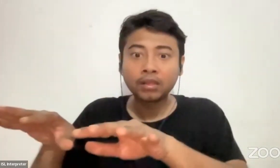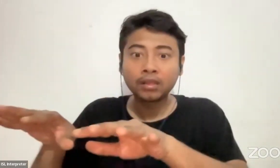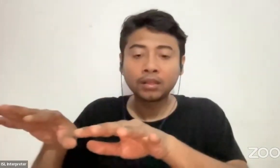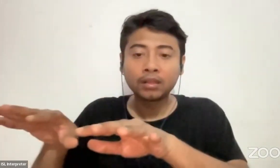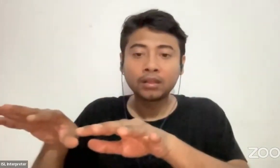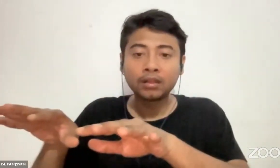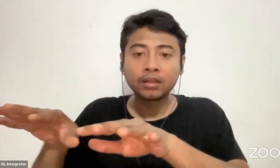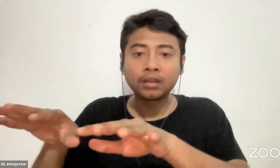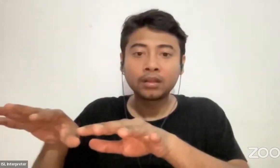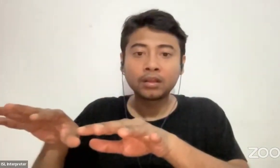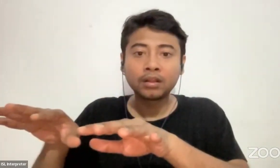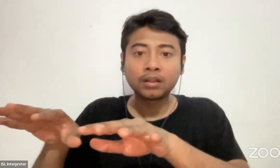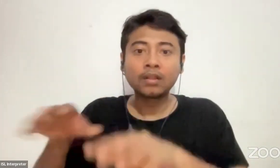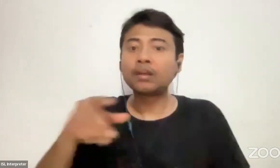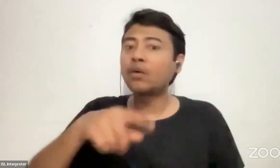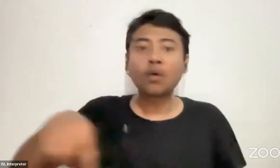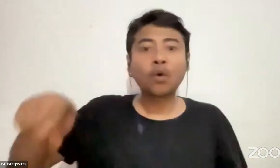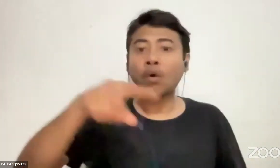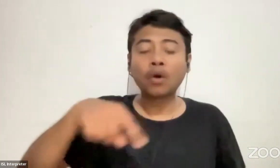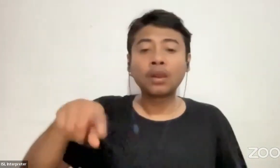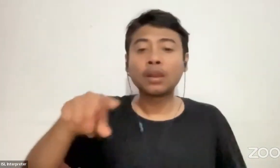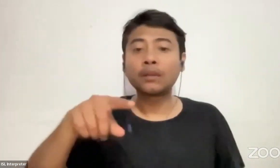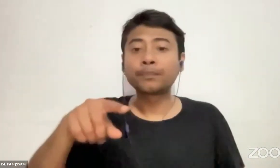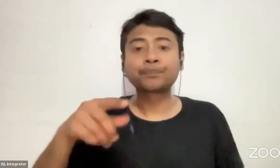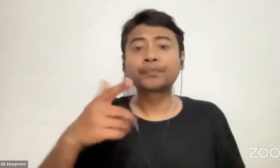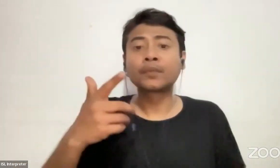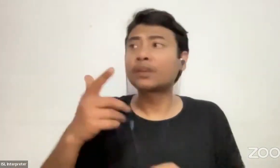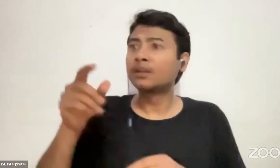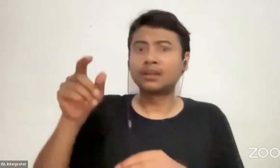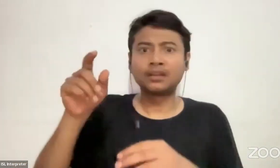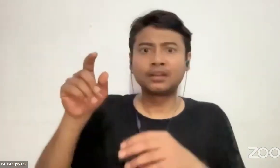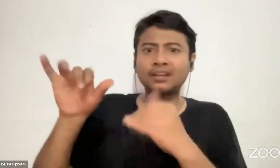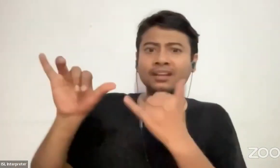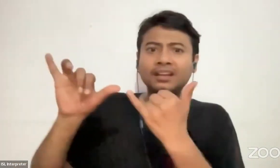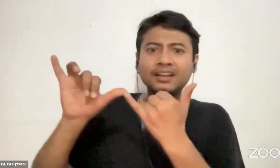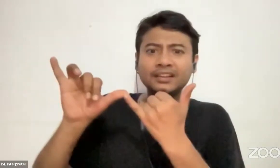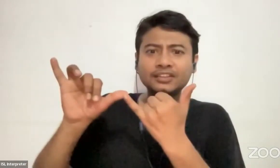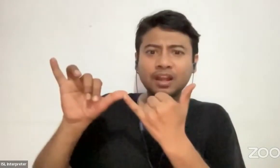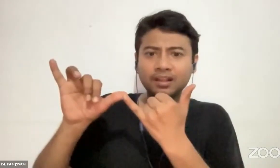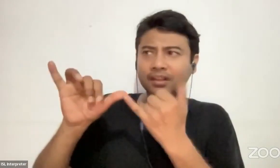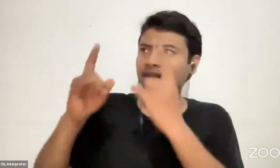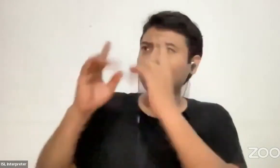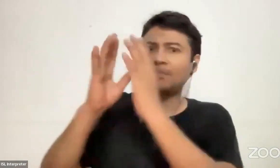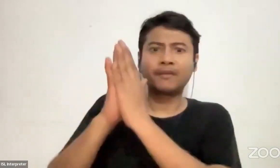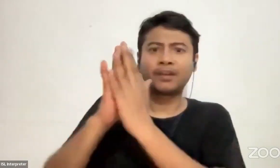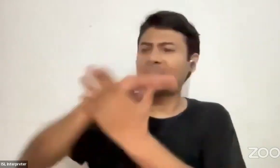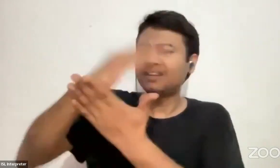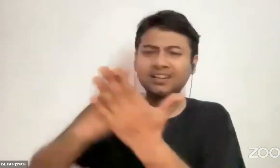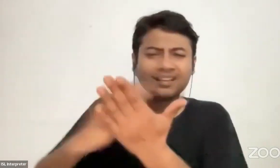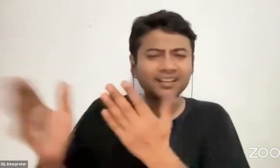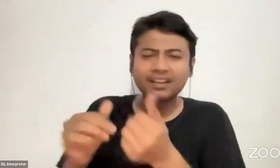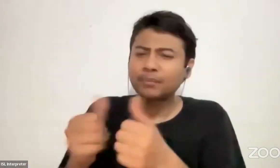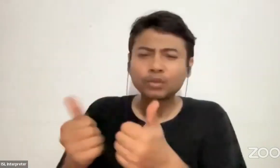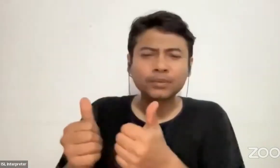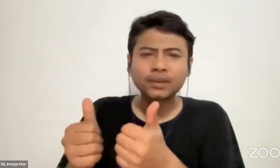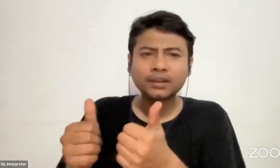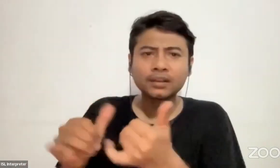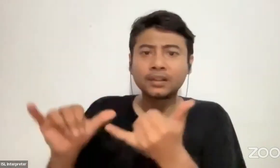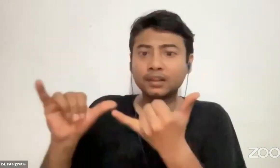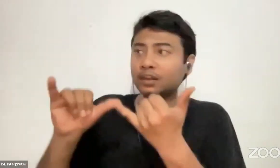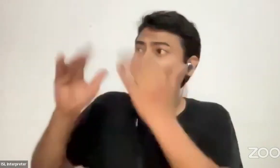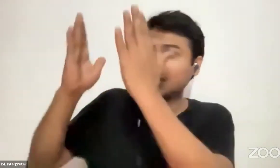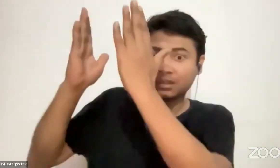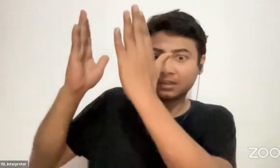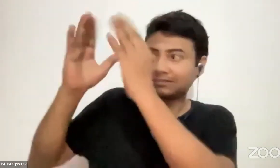सर्वोच्च प्रकृति को नहीं जान पाते हैं। अविनाशी मतलब जिसका विनाश नहीं हो सकता, मतलब ये जो मेरा कृष्ण रूप है इसका कभी विनाश